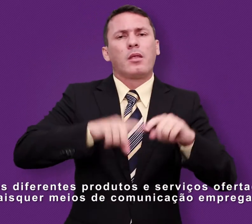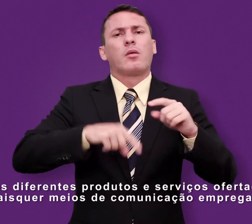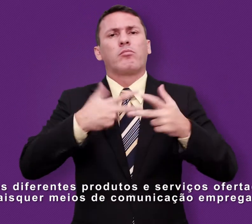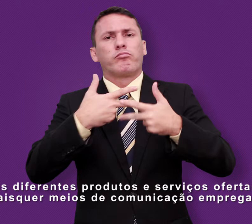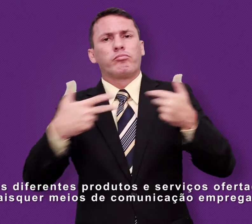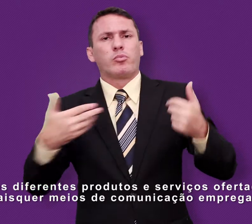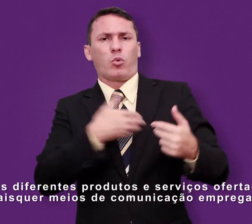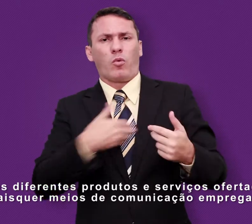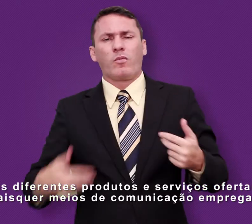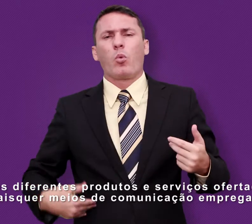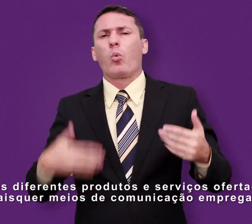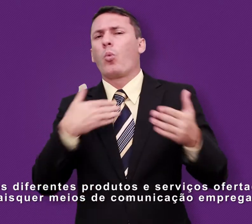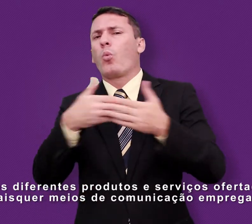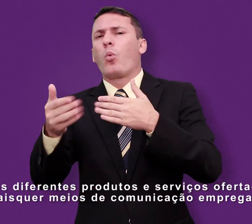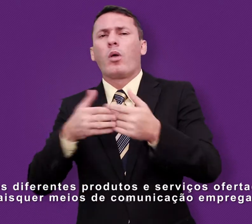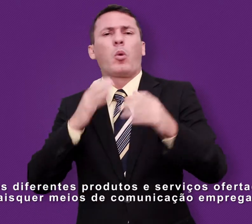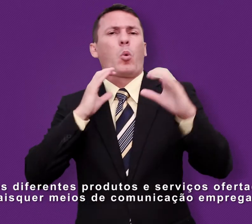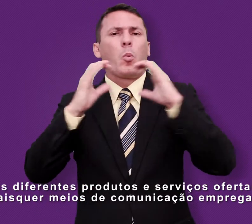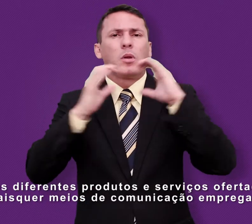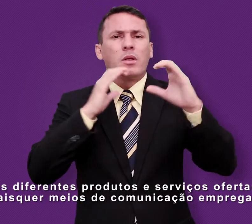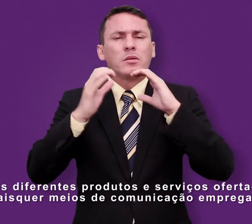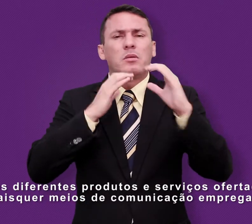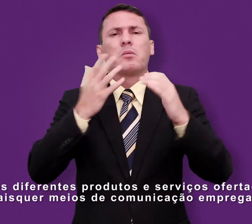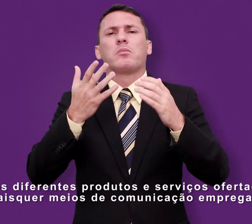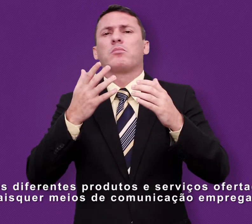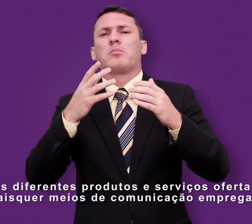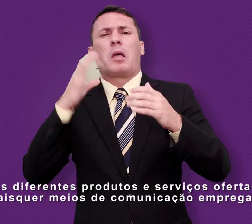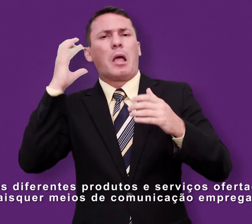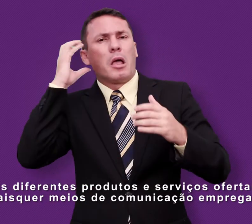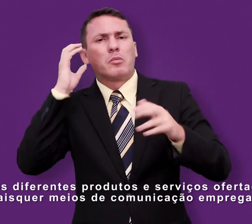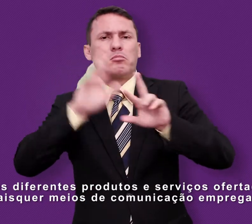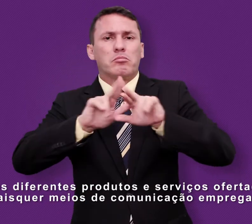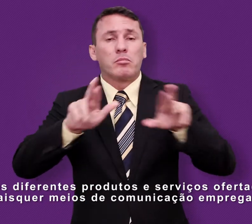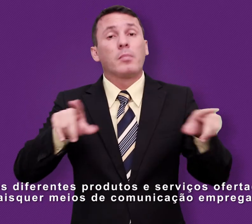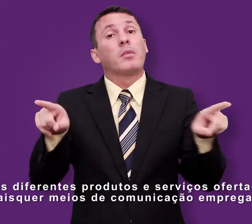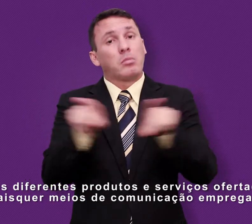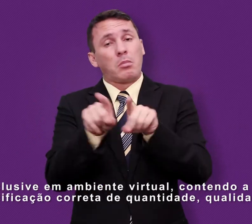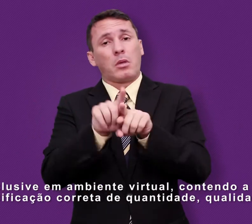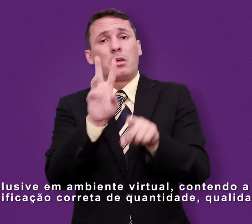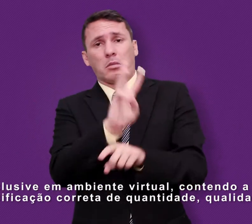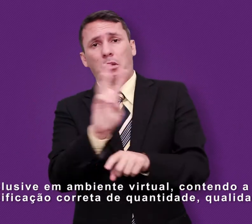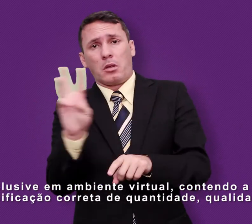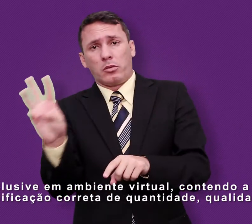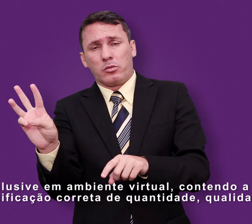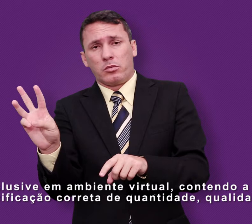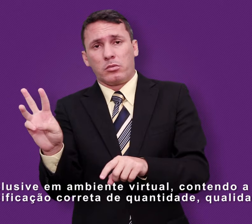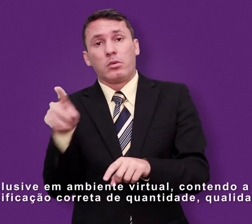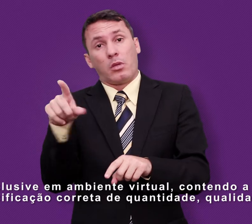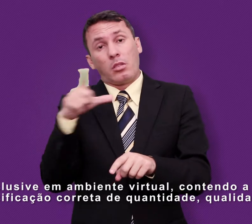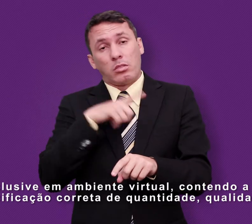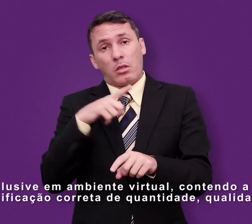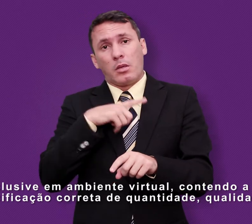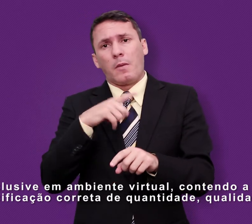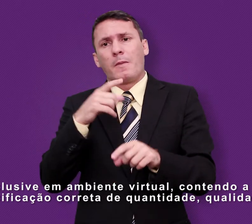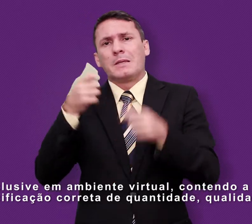produtos e serviços ofertados, por quaisquer meios de comunicação empregados, inclusive em ambiente virtual, contendo